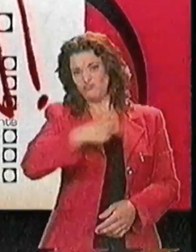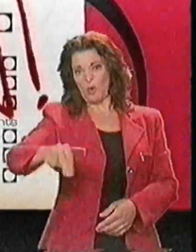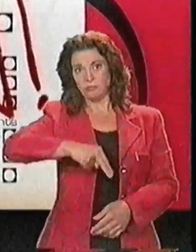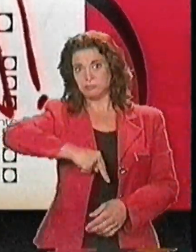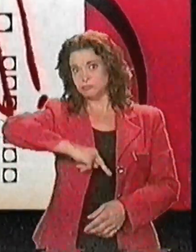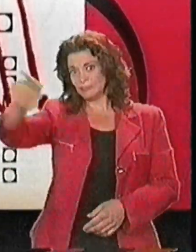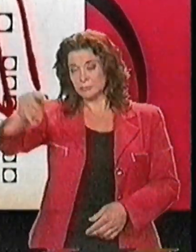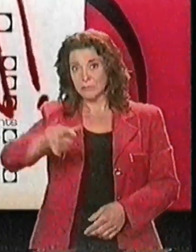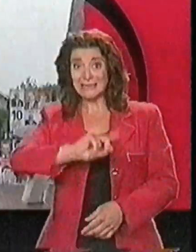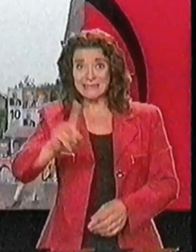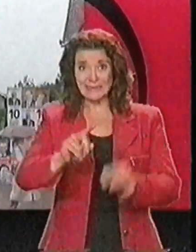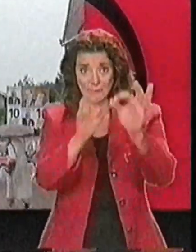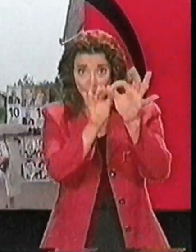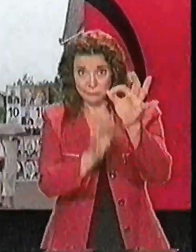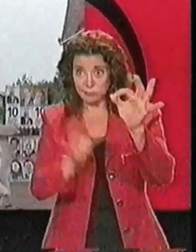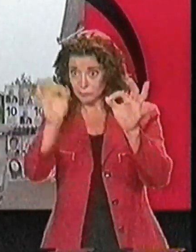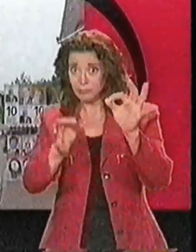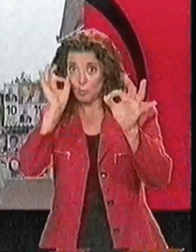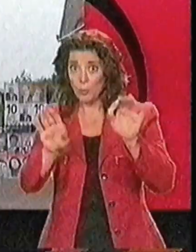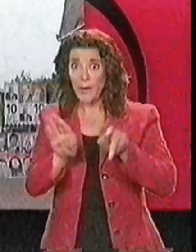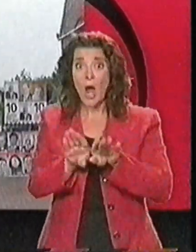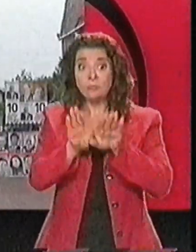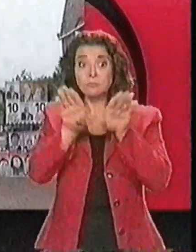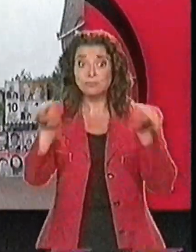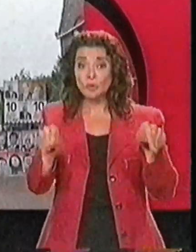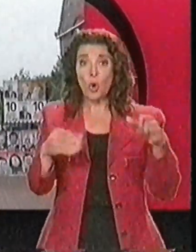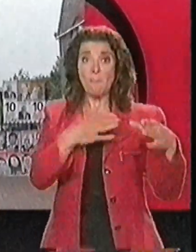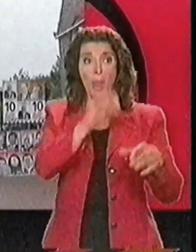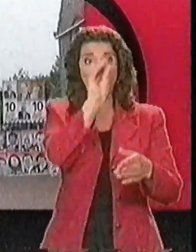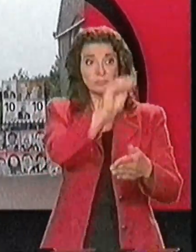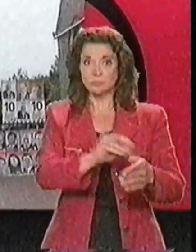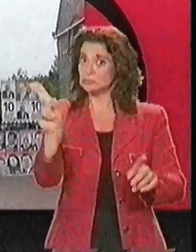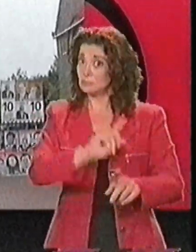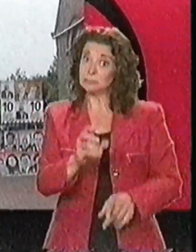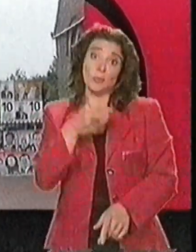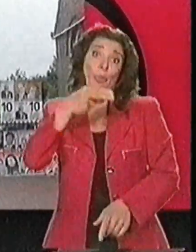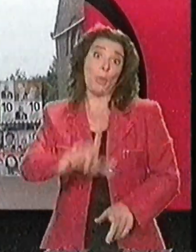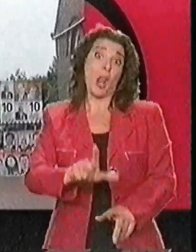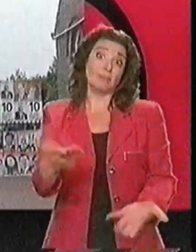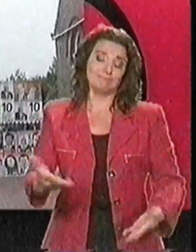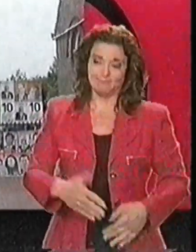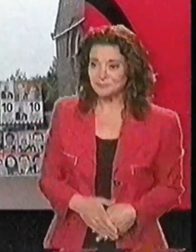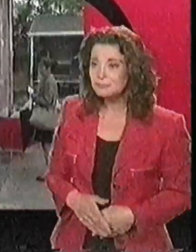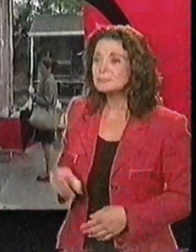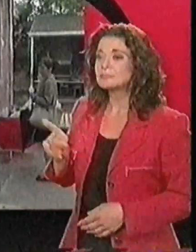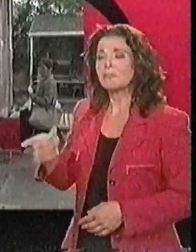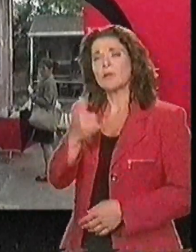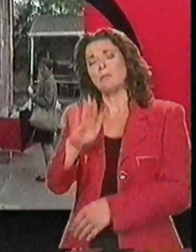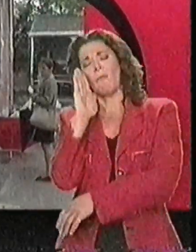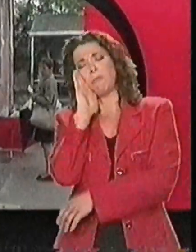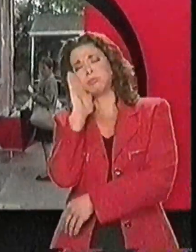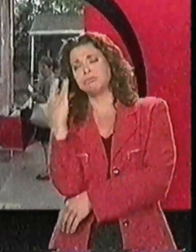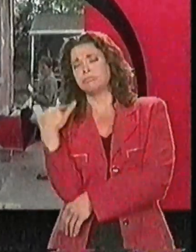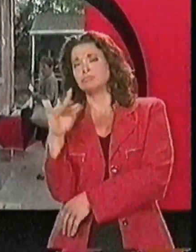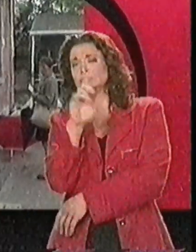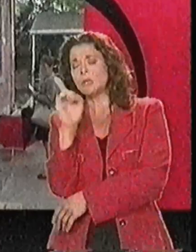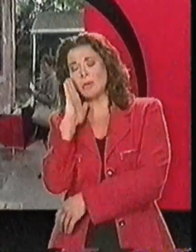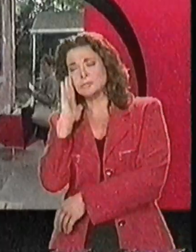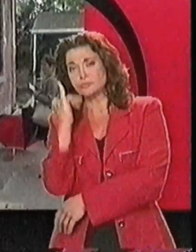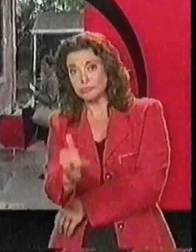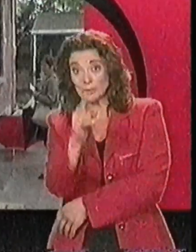prévues, sous peine de nullité également. Dernière précision, pour les gros dormeurs, les bureaux papier ferment à 13h, les bureaux